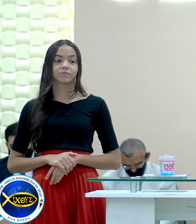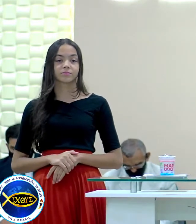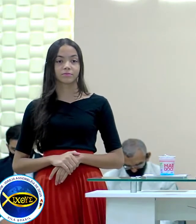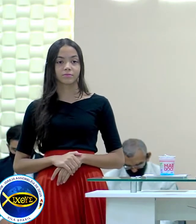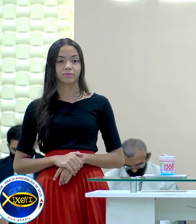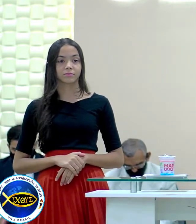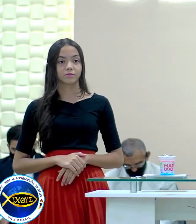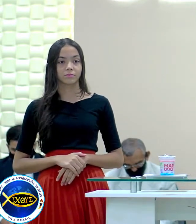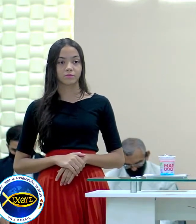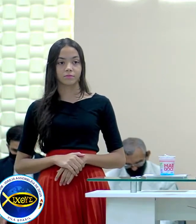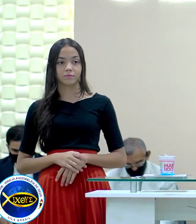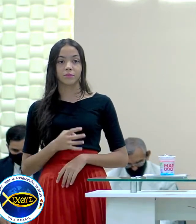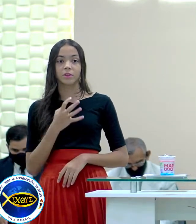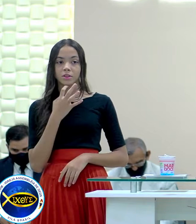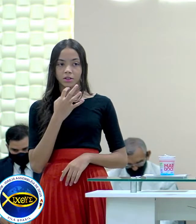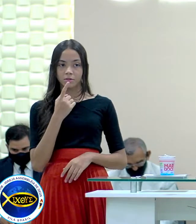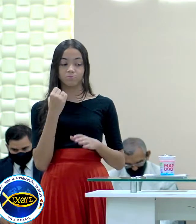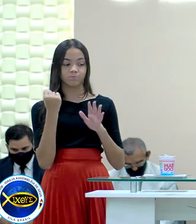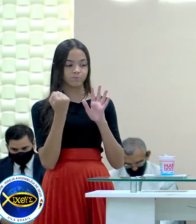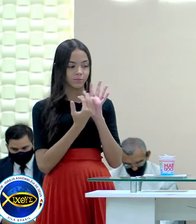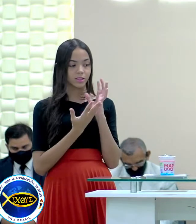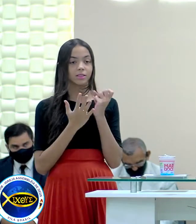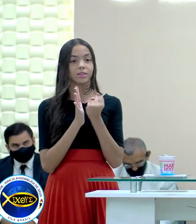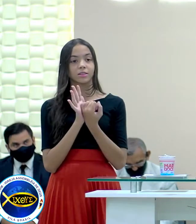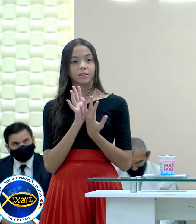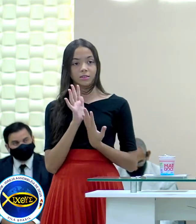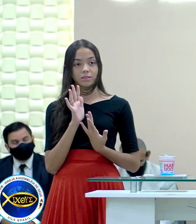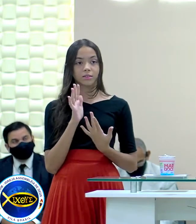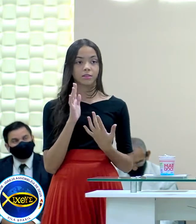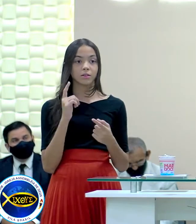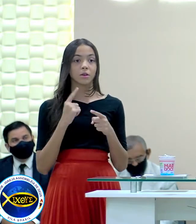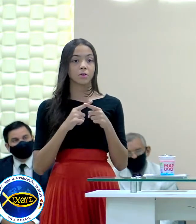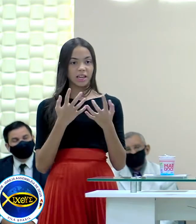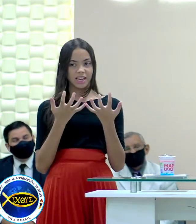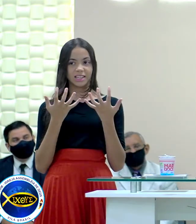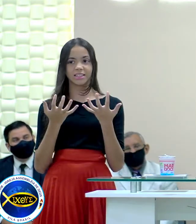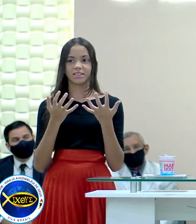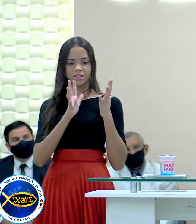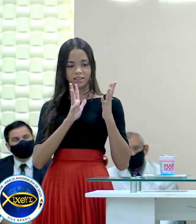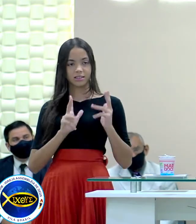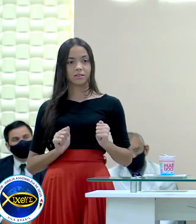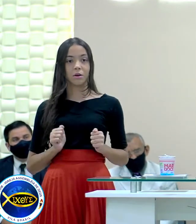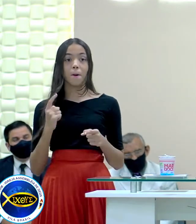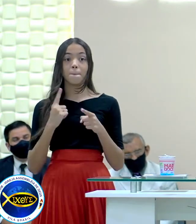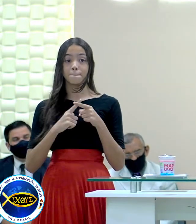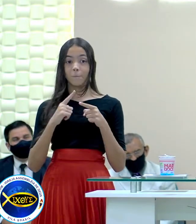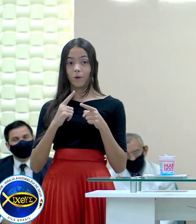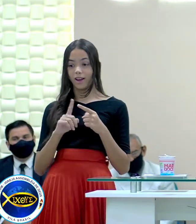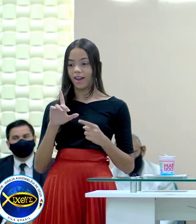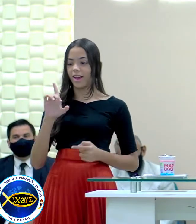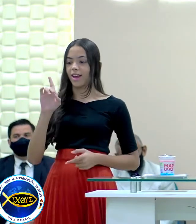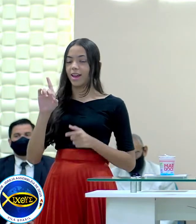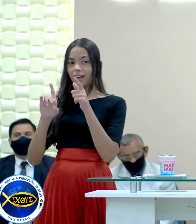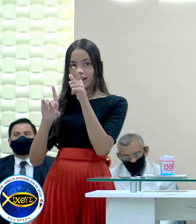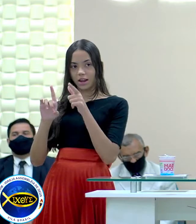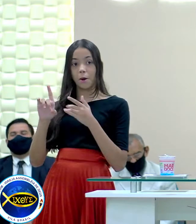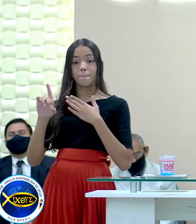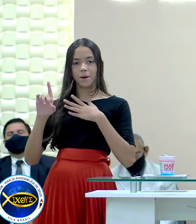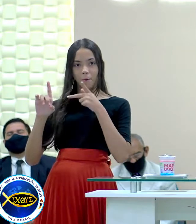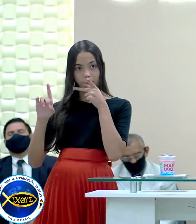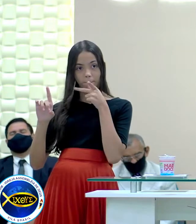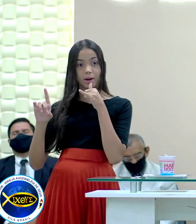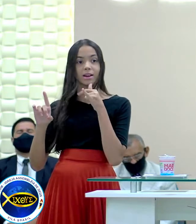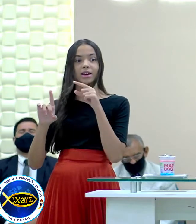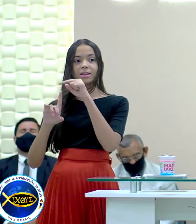seu sangue. Porque tu só quer ser santo, crentinho? É porque o meu Pai é santo, é porque eu